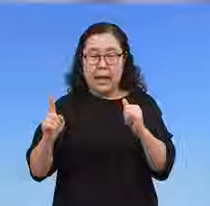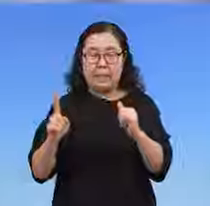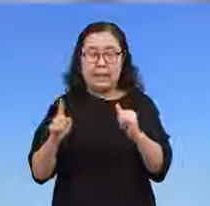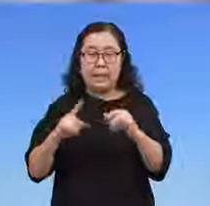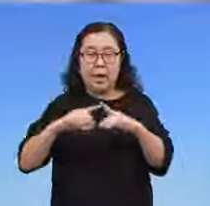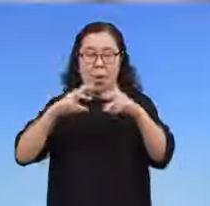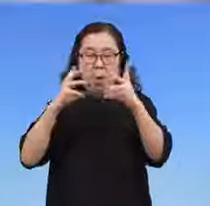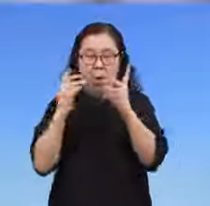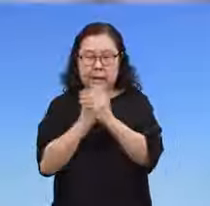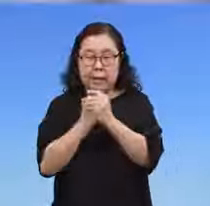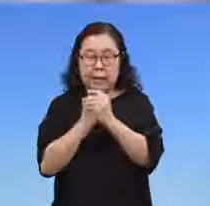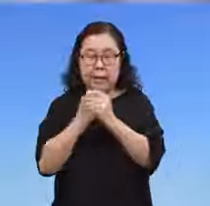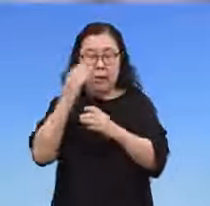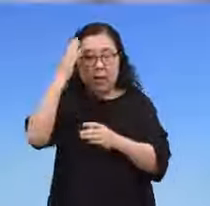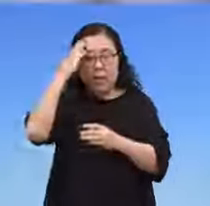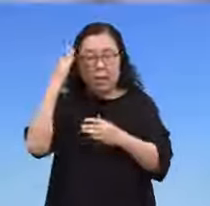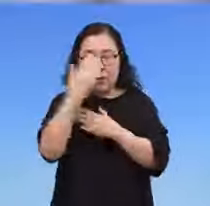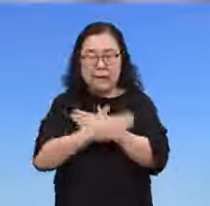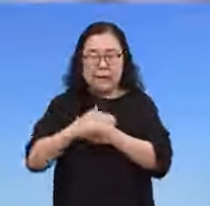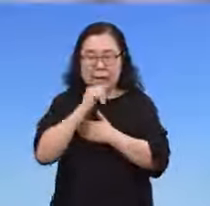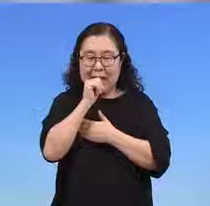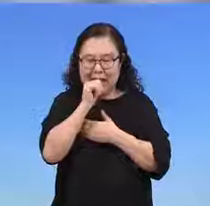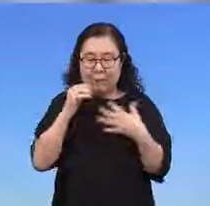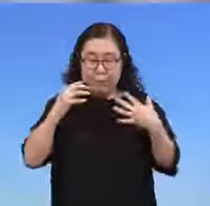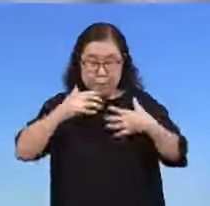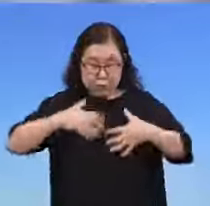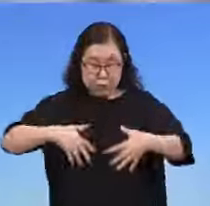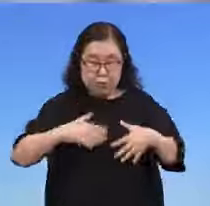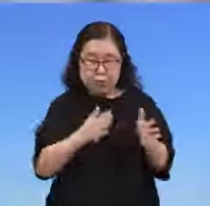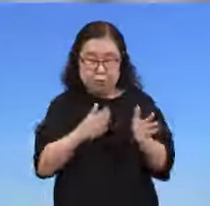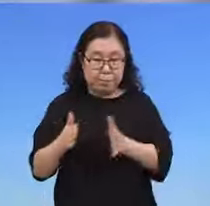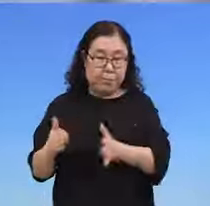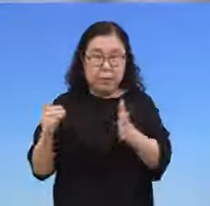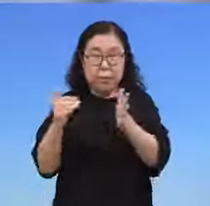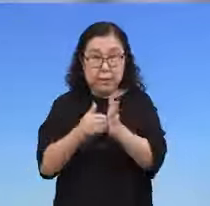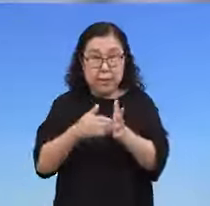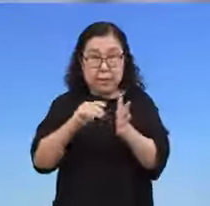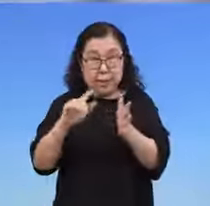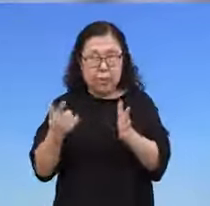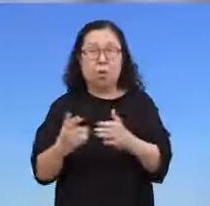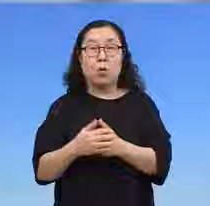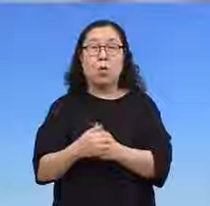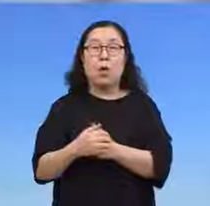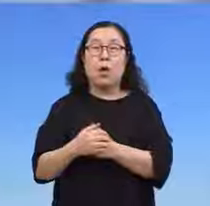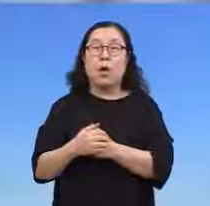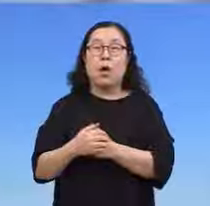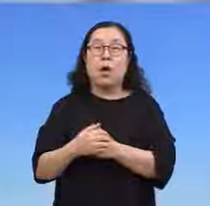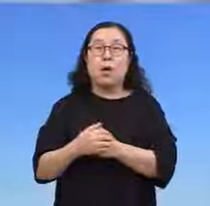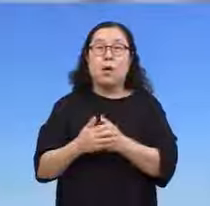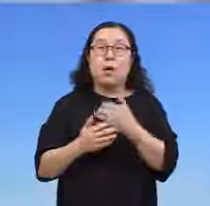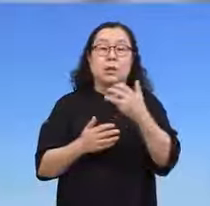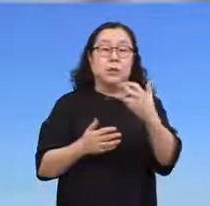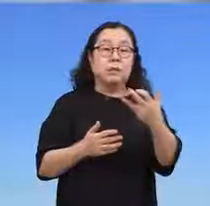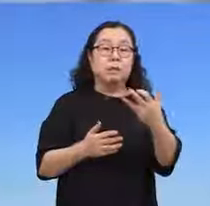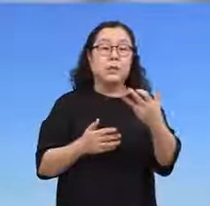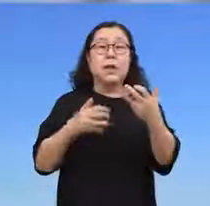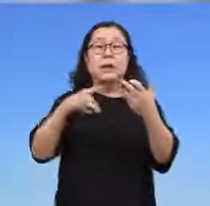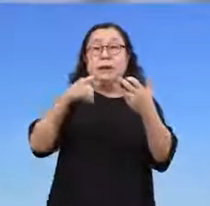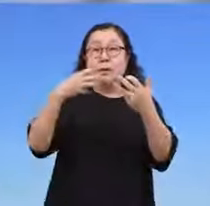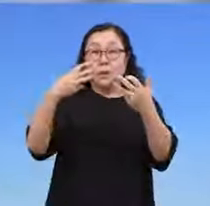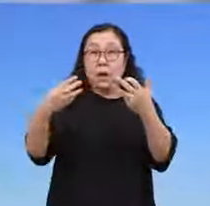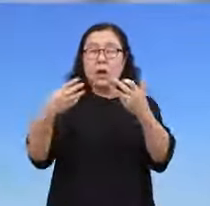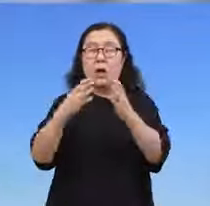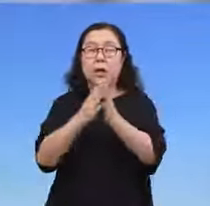잘 갖추는 것으로 끝내지 않고 바로 그 다음으로 기도가 강조되는 18절로 연결되는